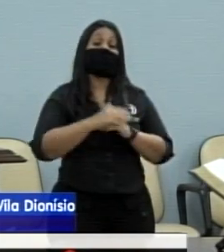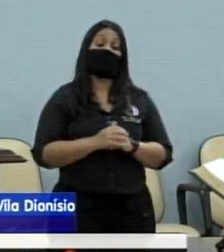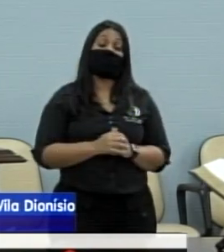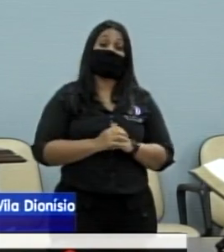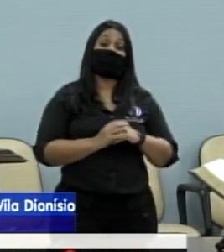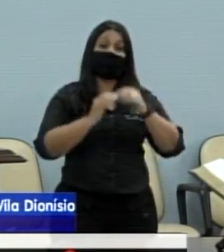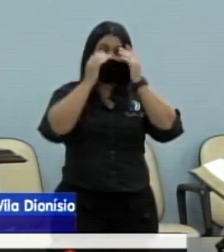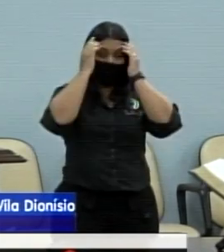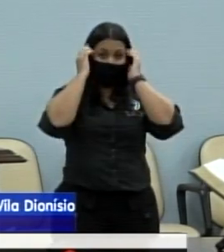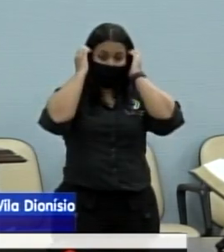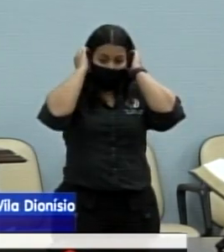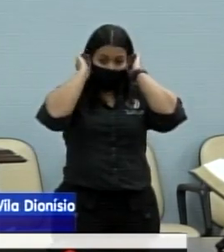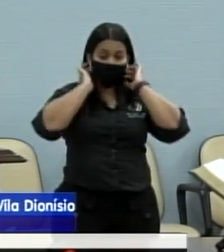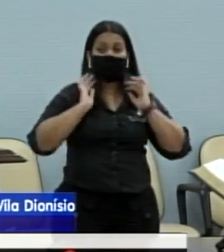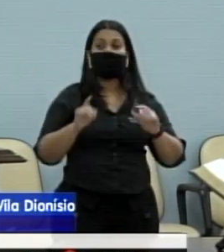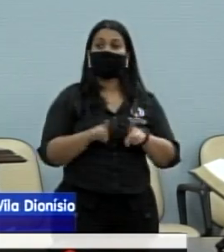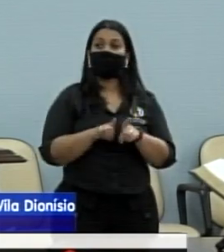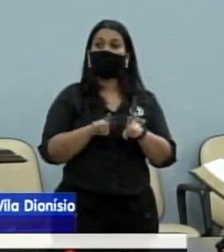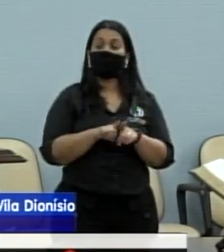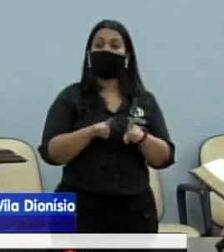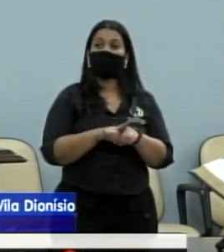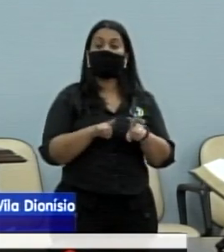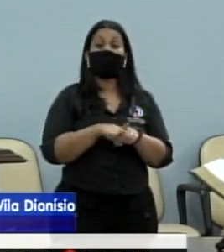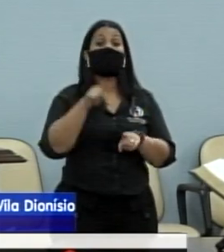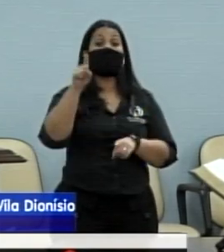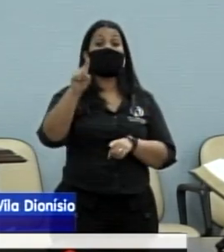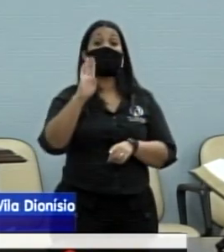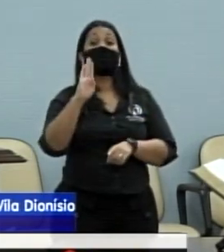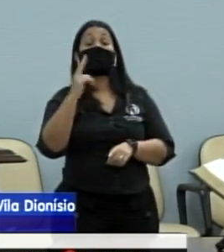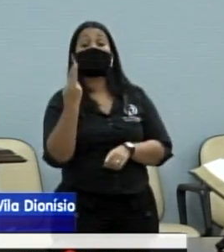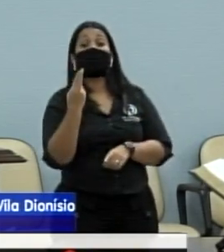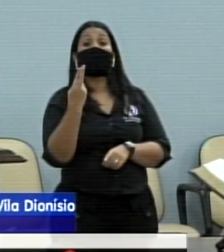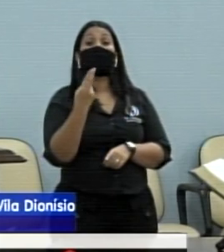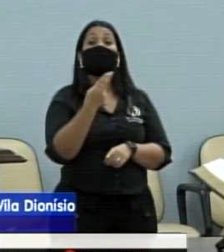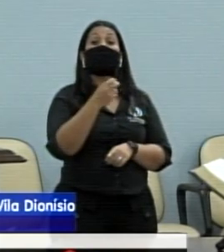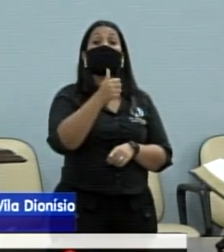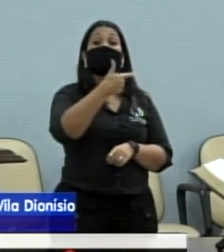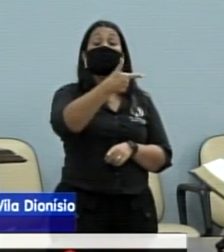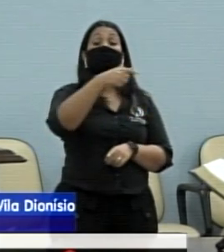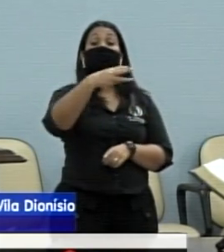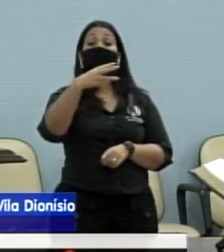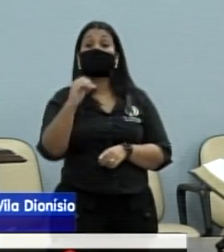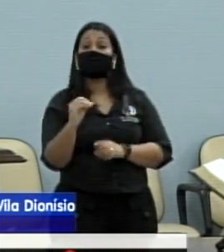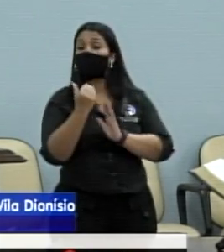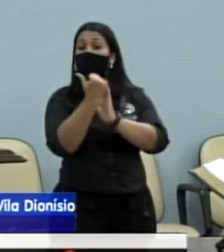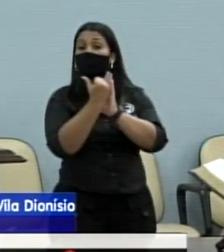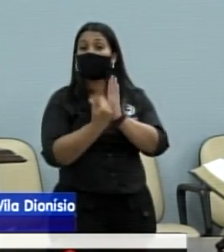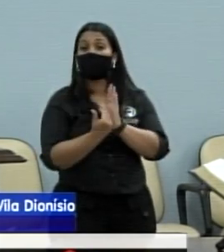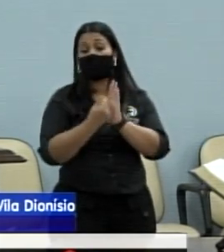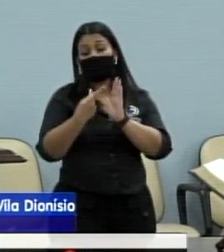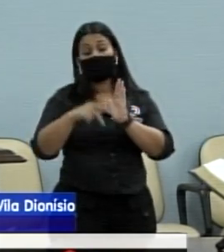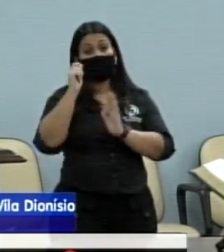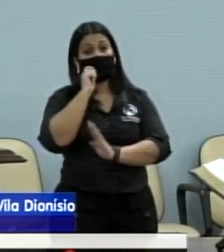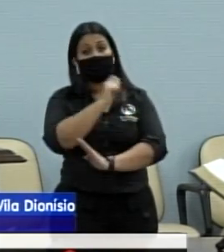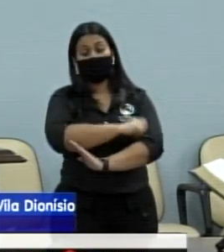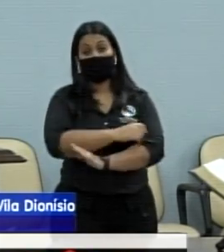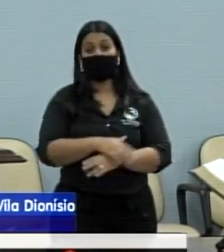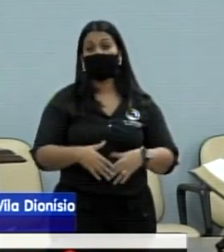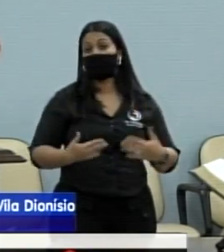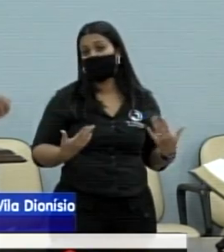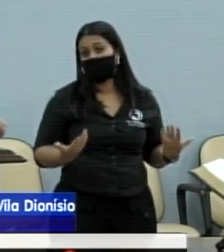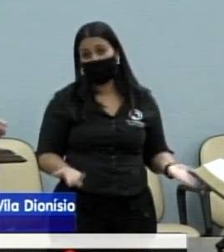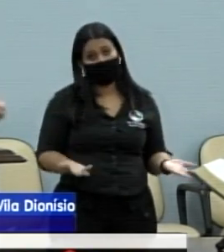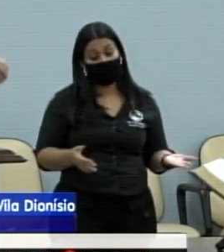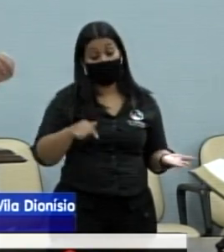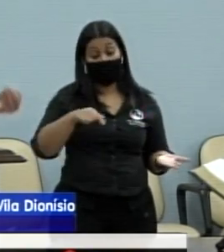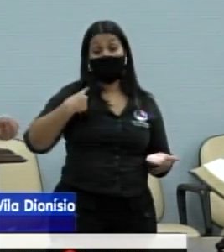né? Índices de Belo Horizonte, 230 mortos para 100 mil habitantes, menos da metade de Rio Preto. É óbvio que não